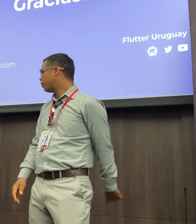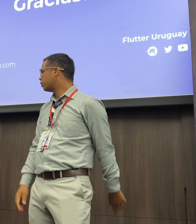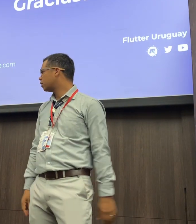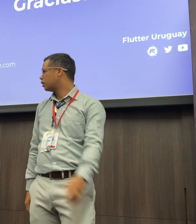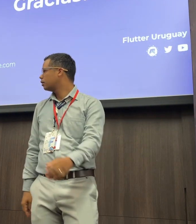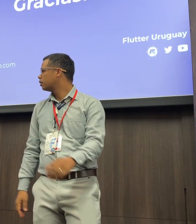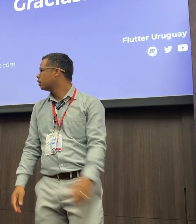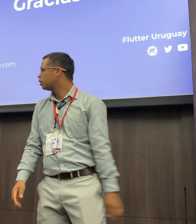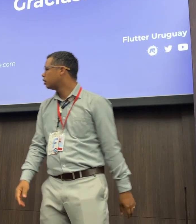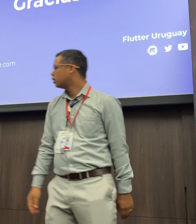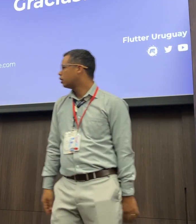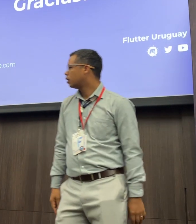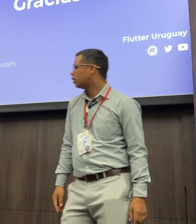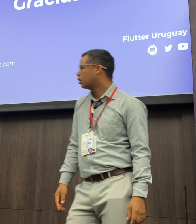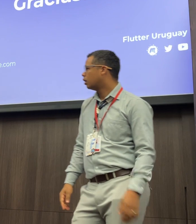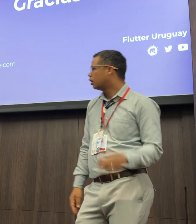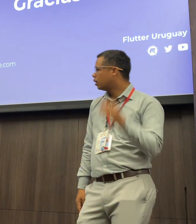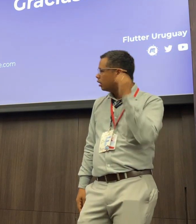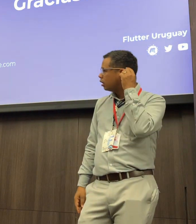Sí.